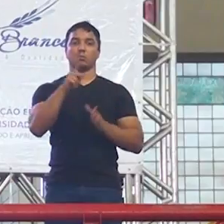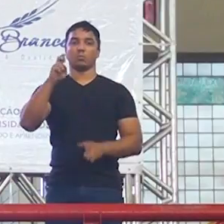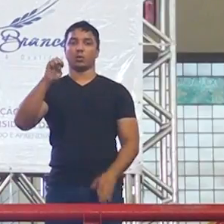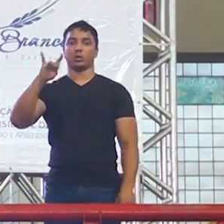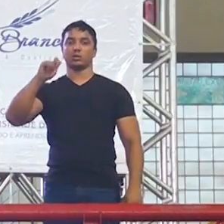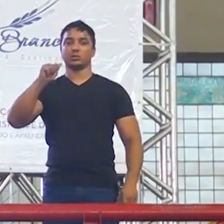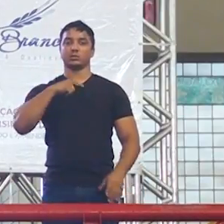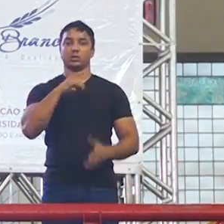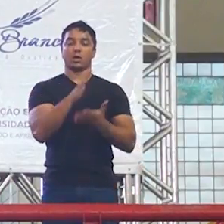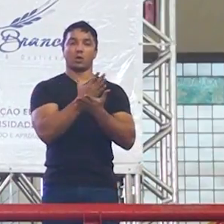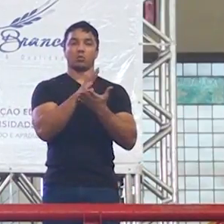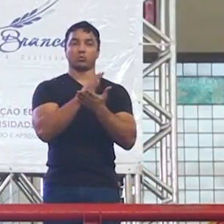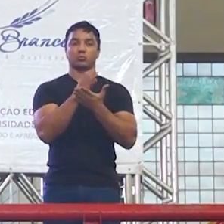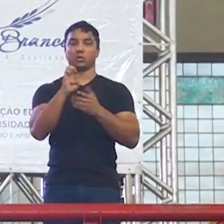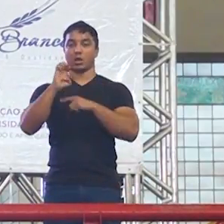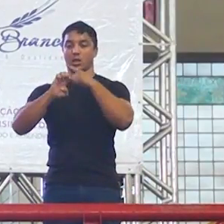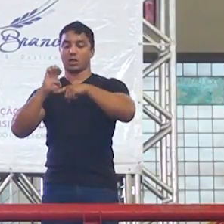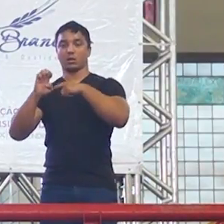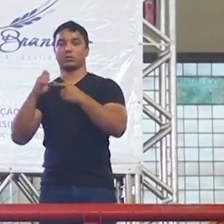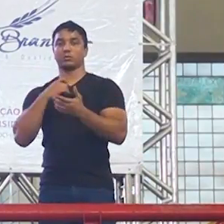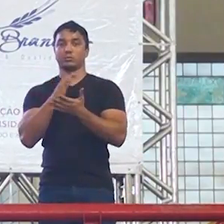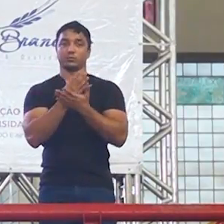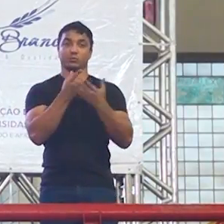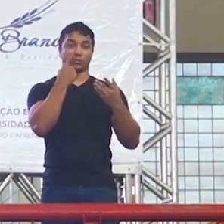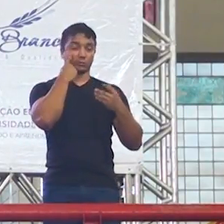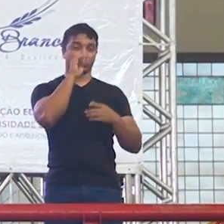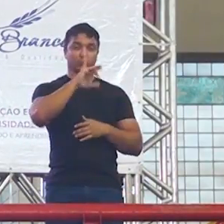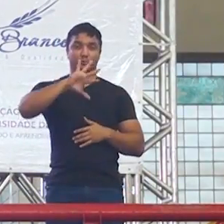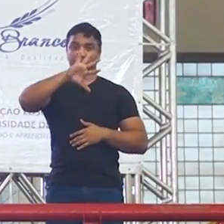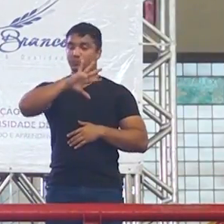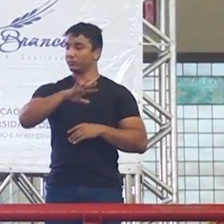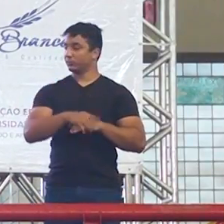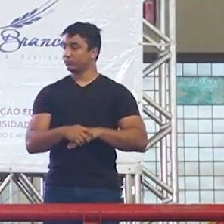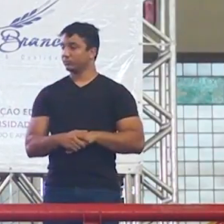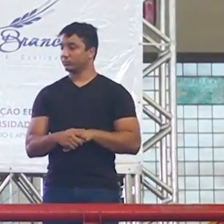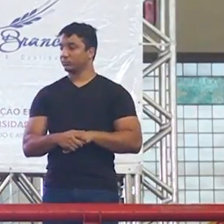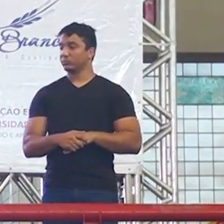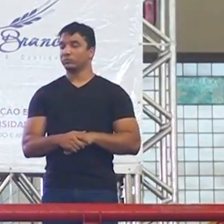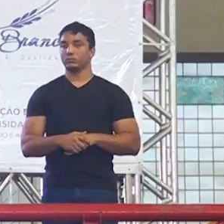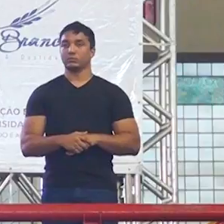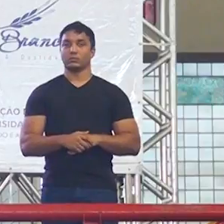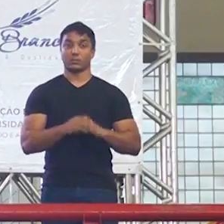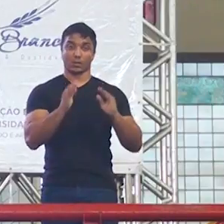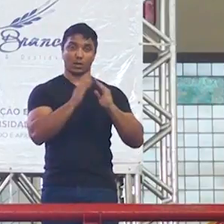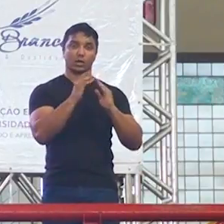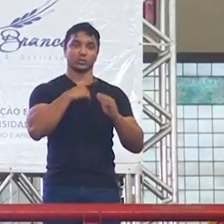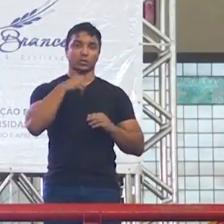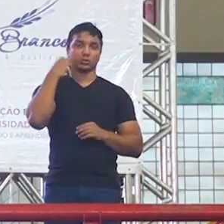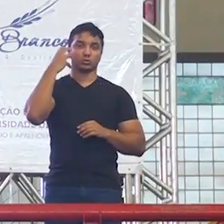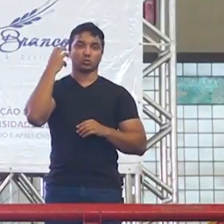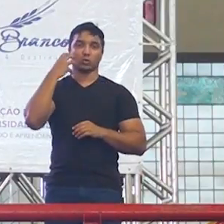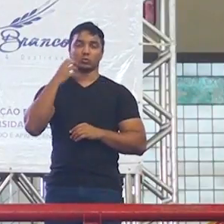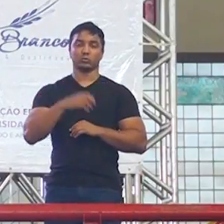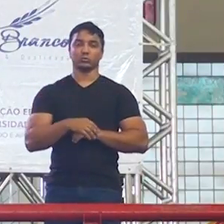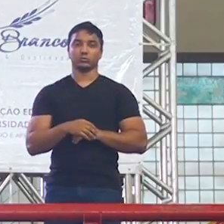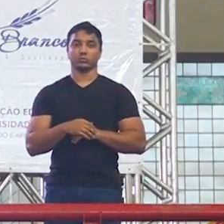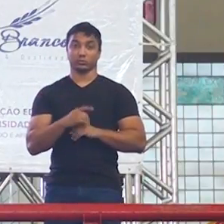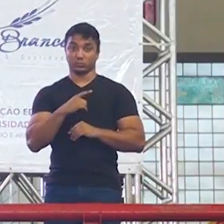potência para alguns aparelhos elétricos estão no quadro. Vamos lá. Na casa tem aparelho de som? Tem ou não,